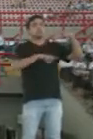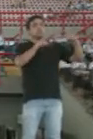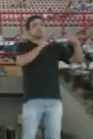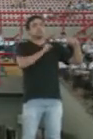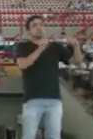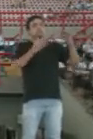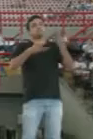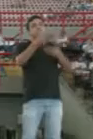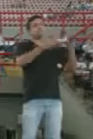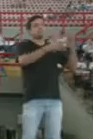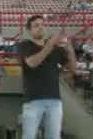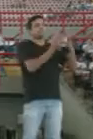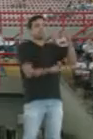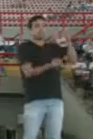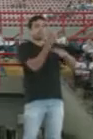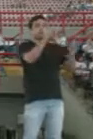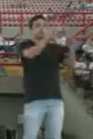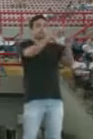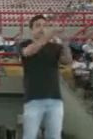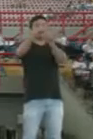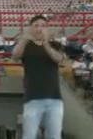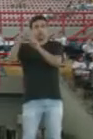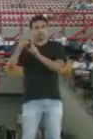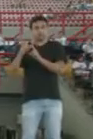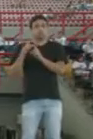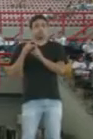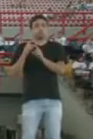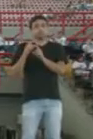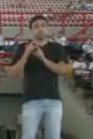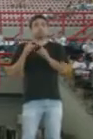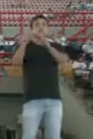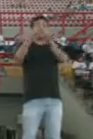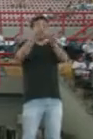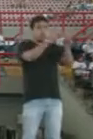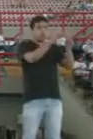apaixonaram e logo nasceram as palavras. Marque, palavra.